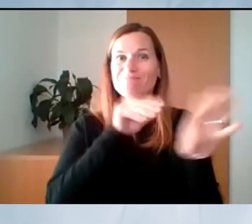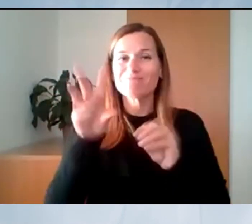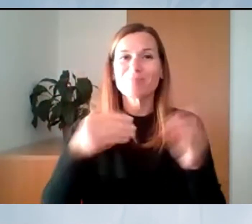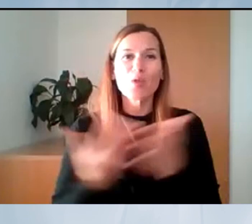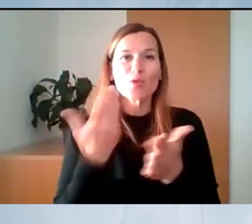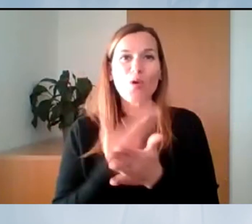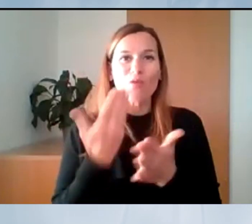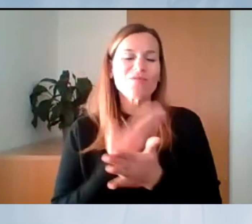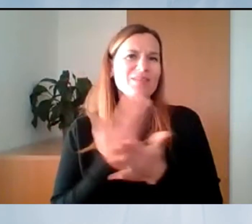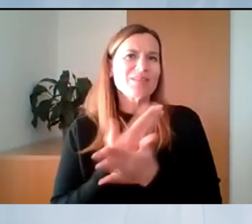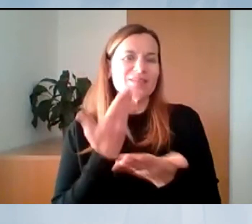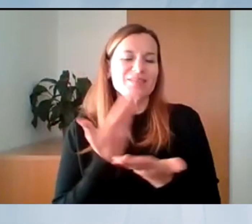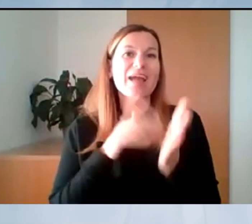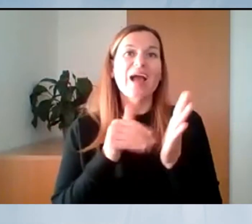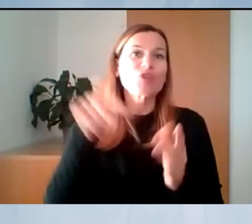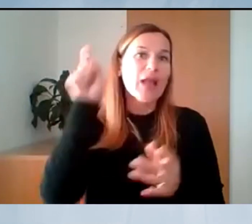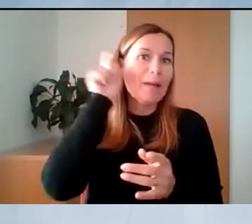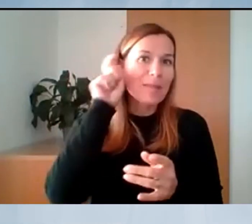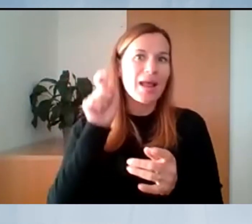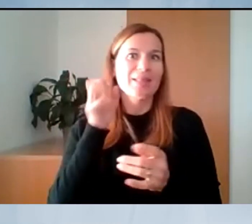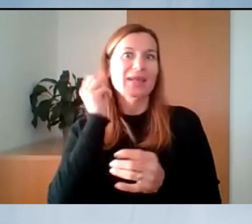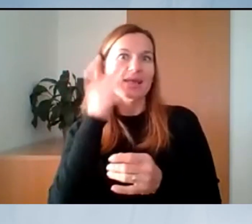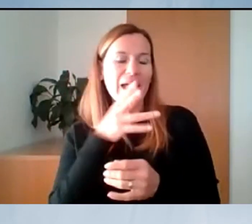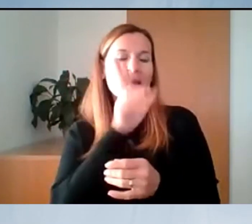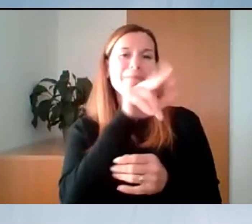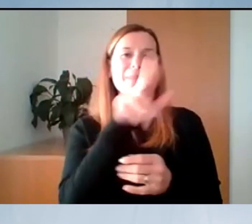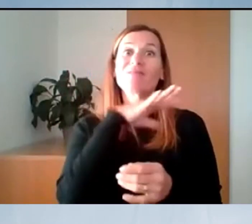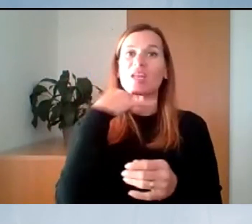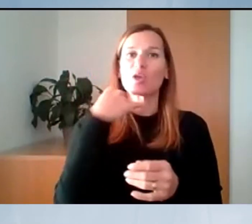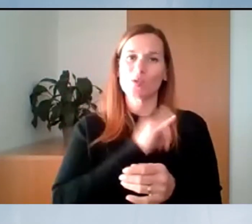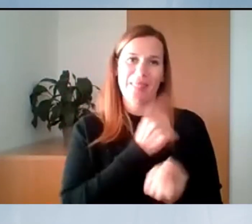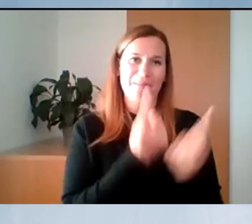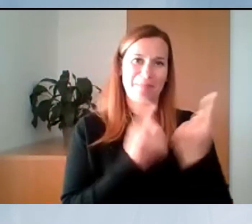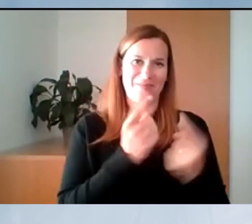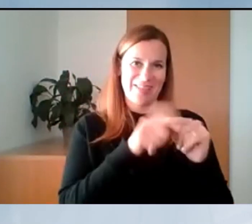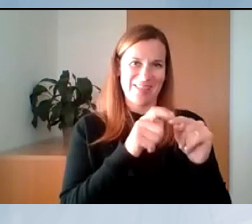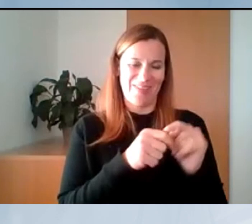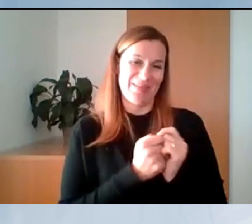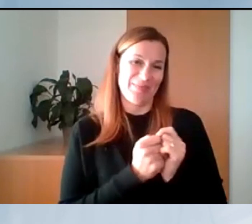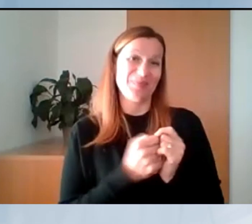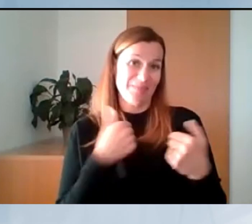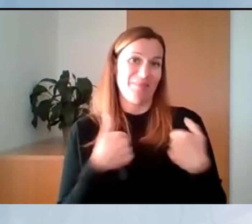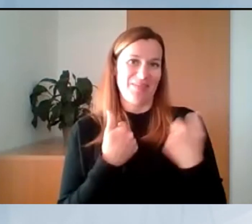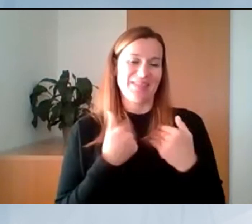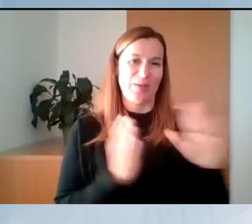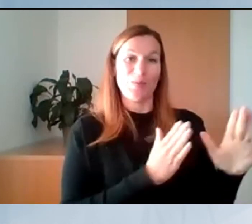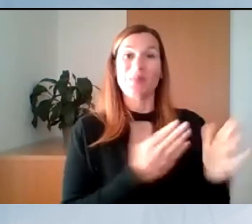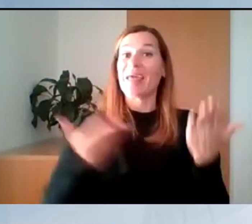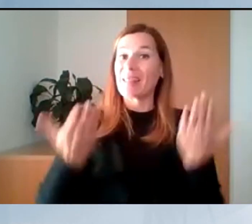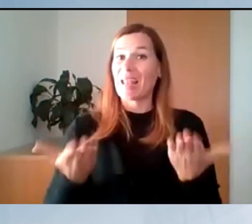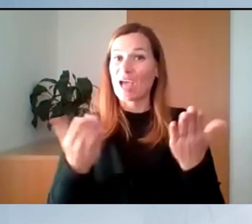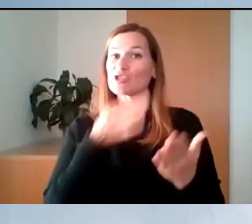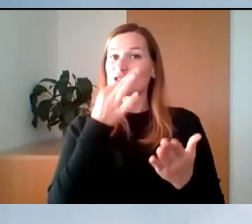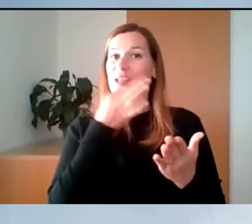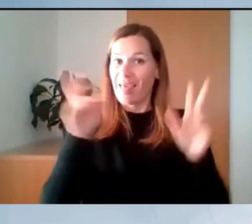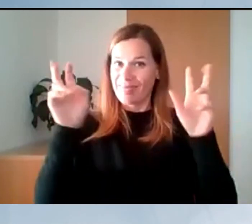na tekočem, kakšen aparat, kdaj in tako naprej. Imate zanimive stvari. Tako, sem vesel. Tema, ki pa imamo,